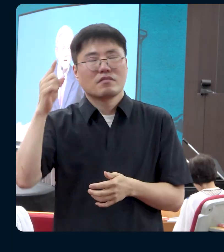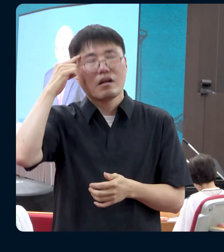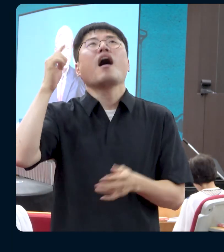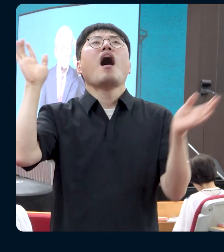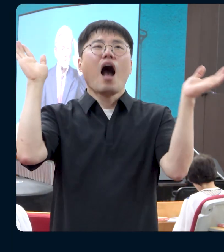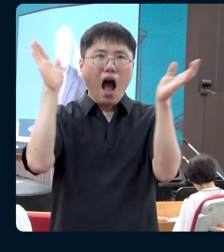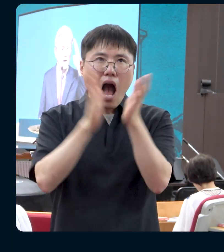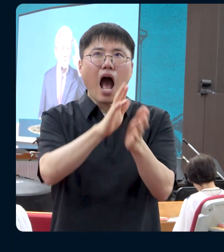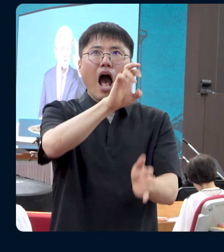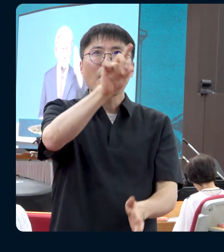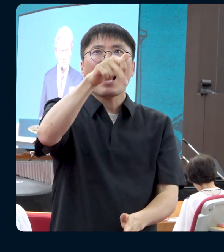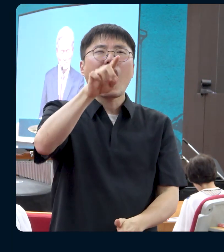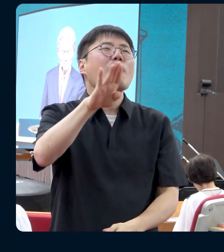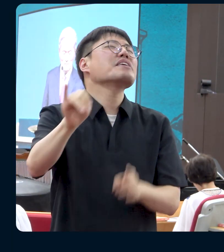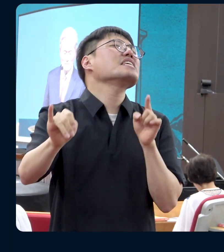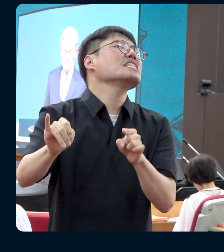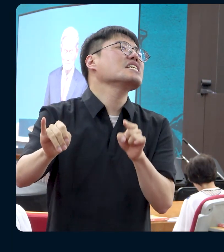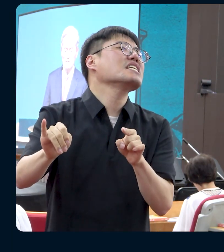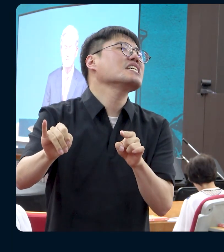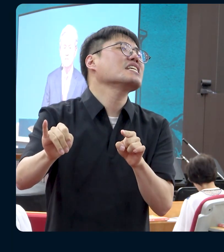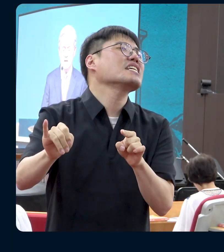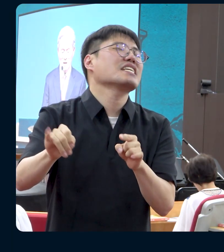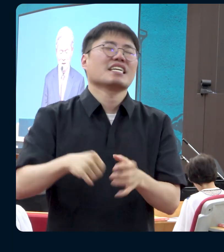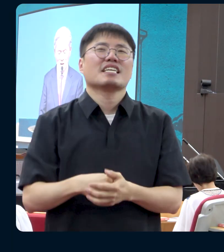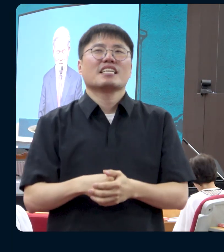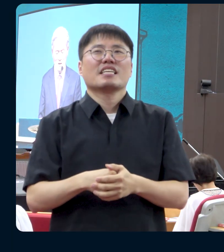생각이 갑자기 떠오른 것이 마카비였어요. 마카비.